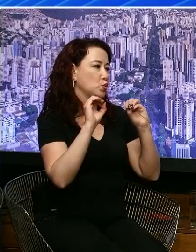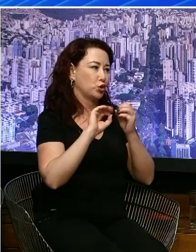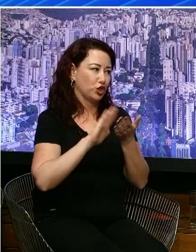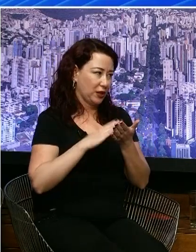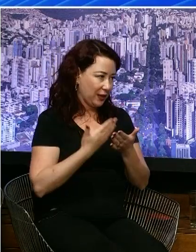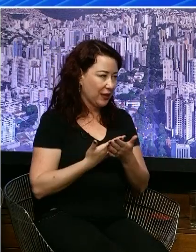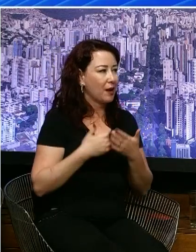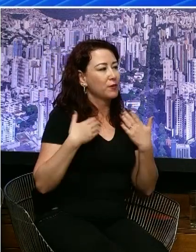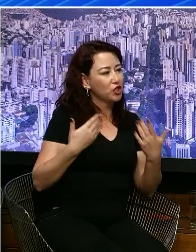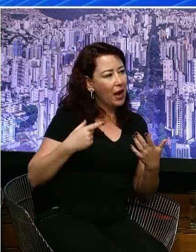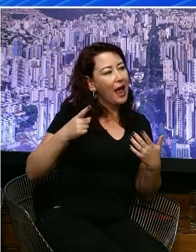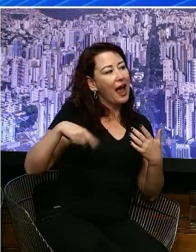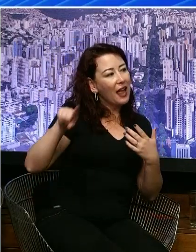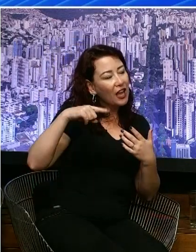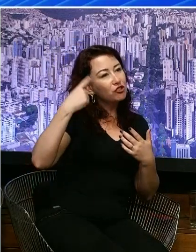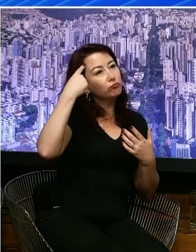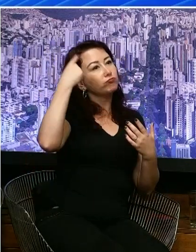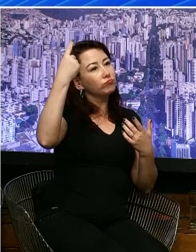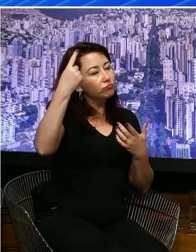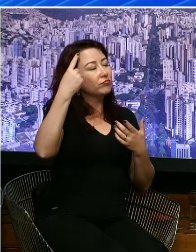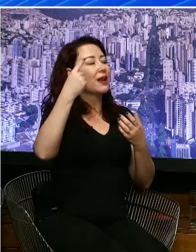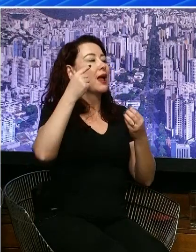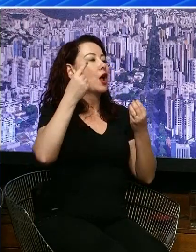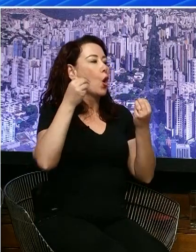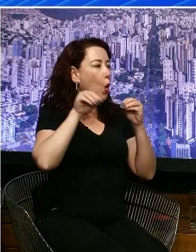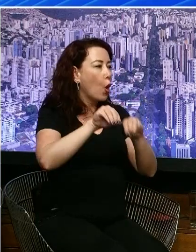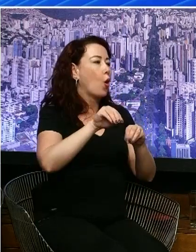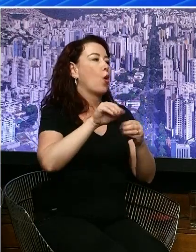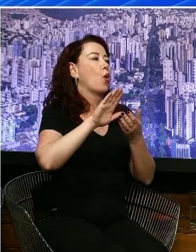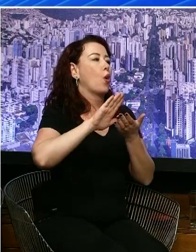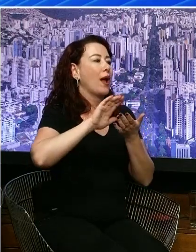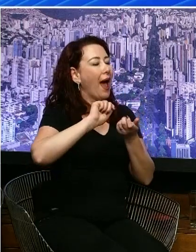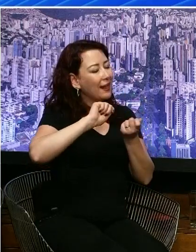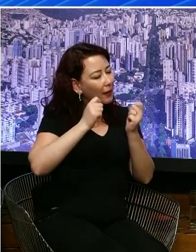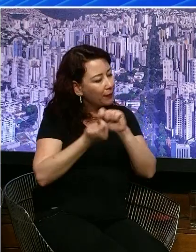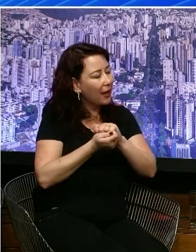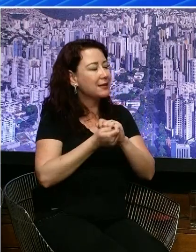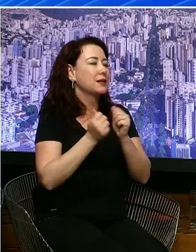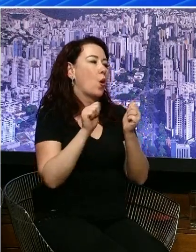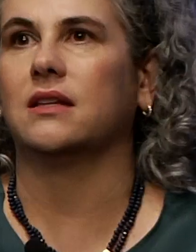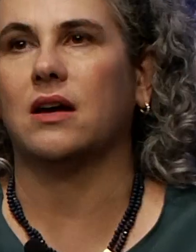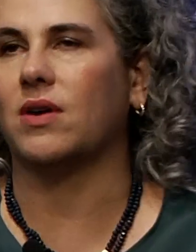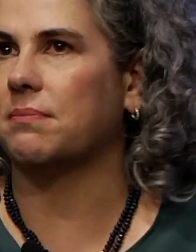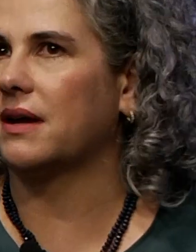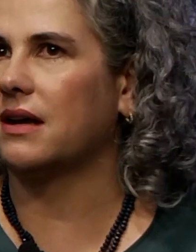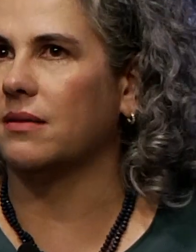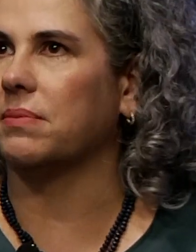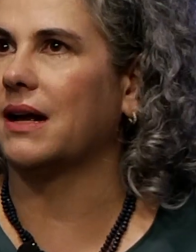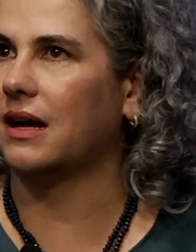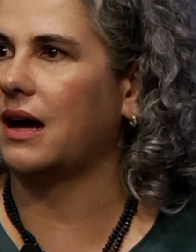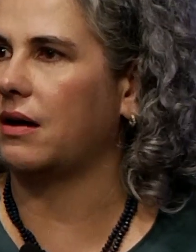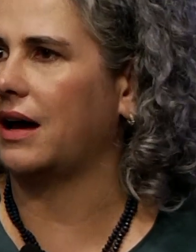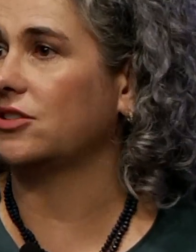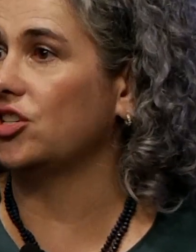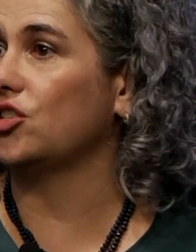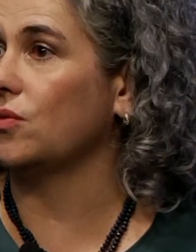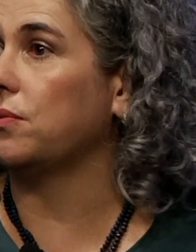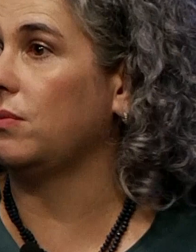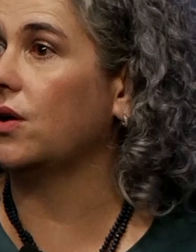nós fizemos novamente essa adaptação. Então, é para atingir um público